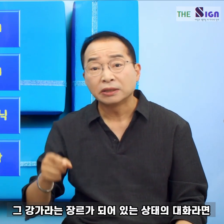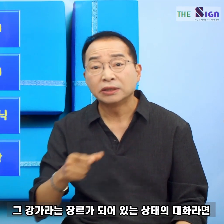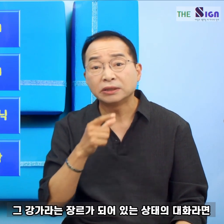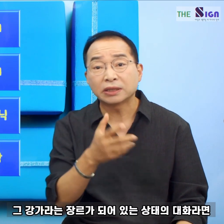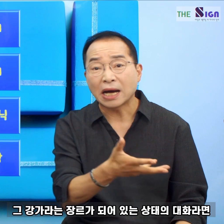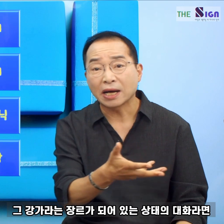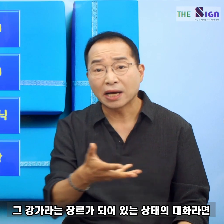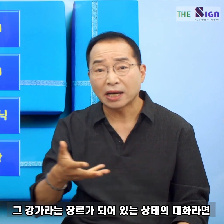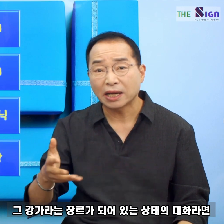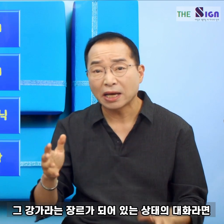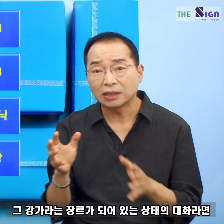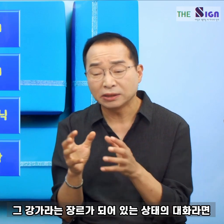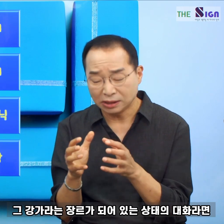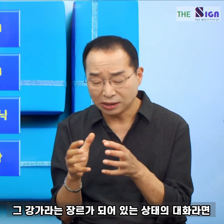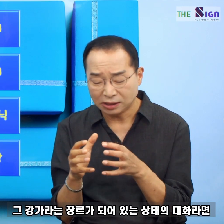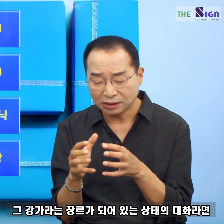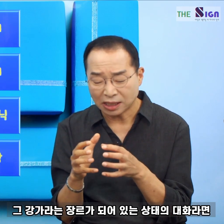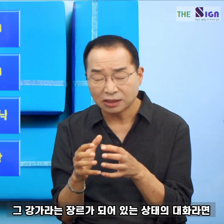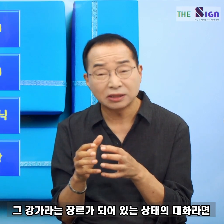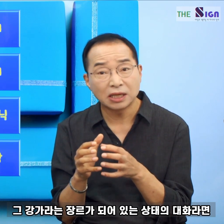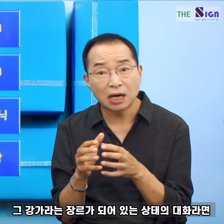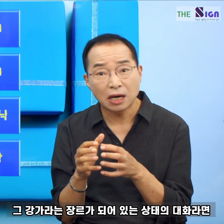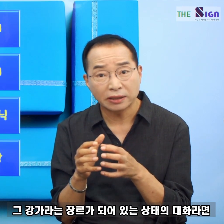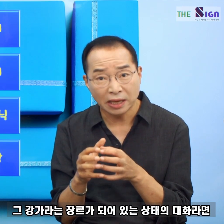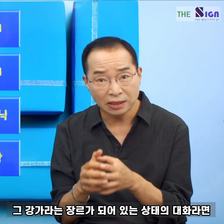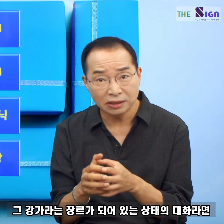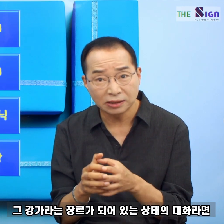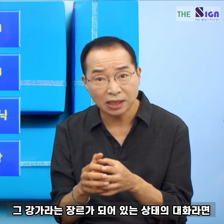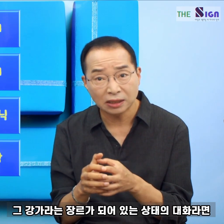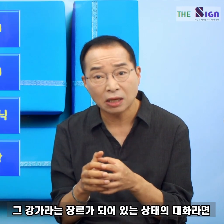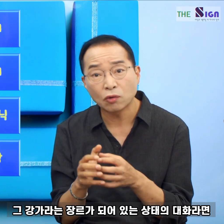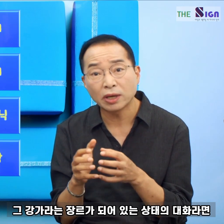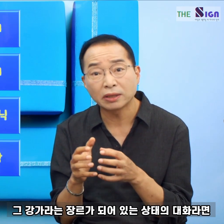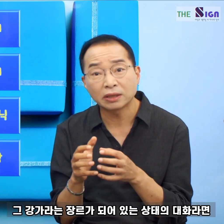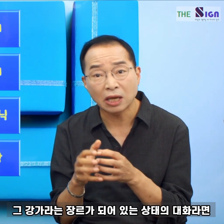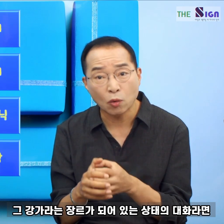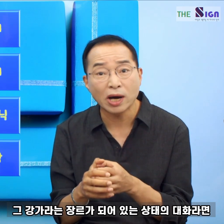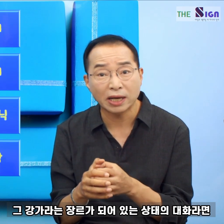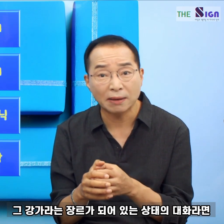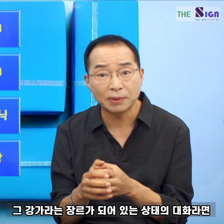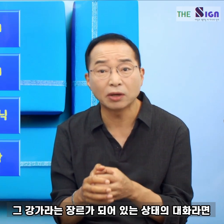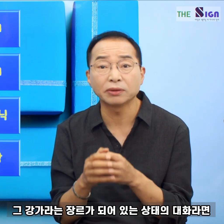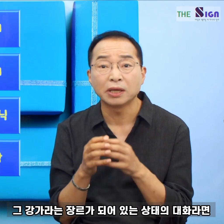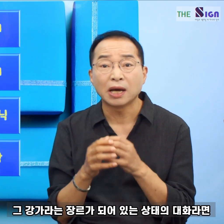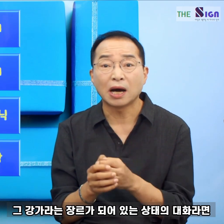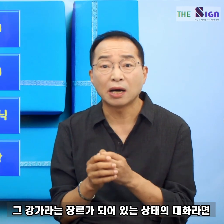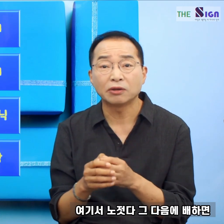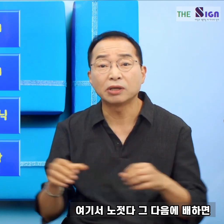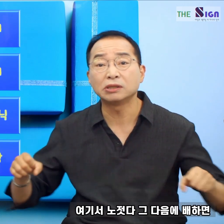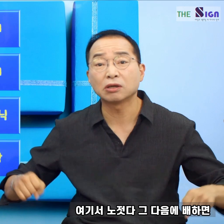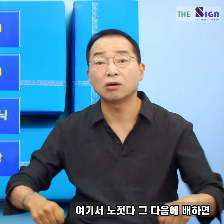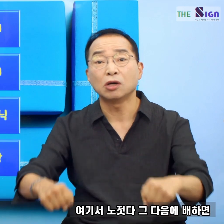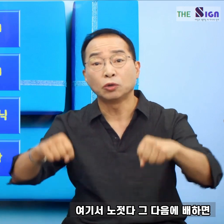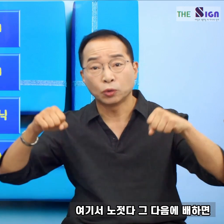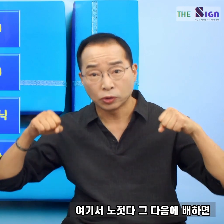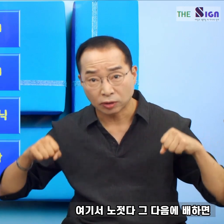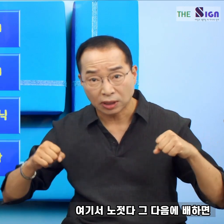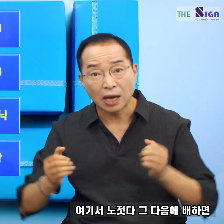그 강가라는 이 장르가 돼 있는 상태의 대화라면 여기서 노젓다 그